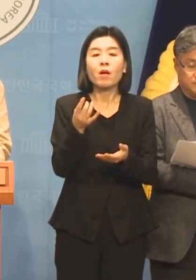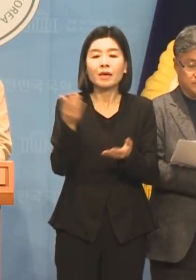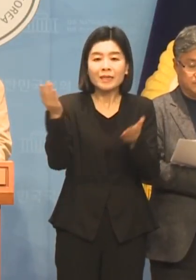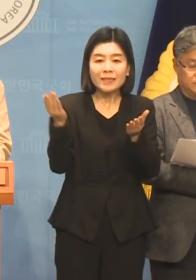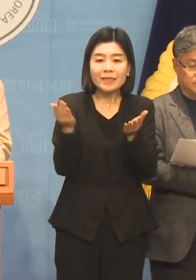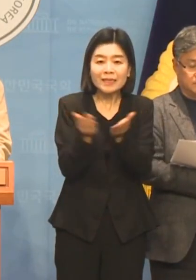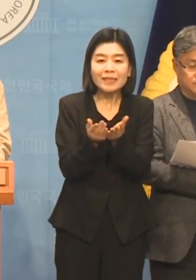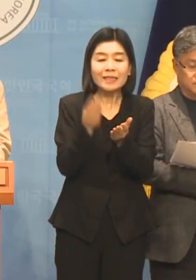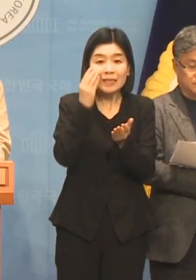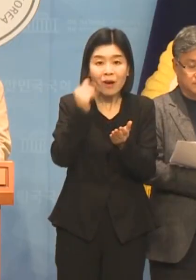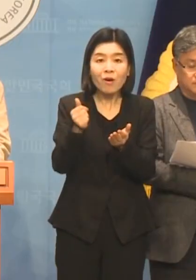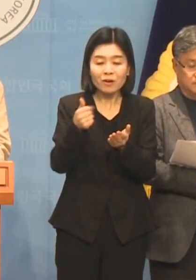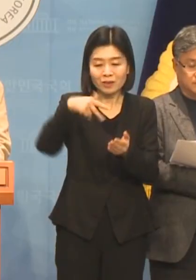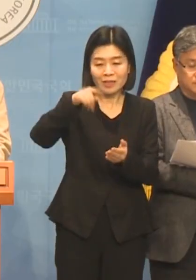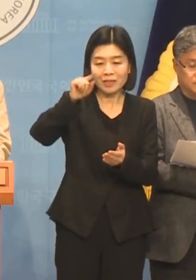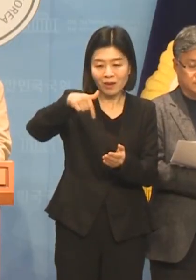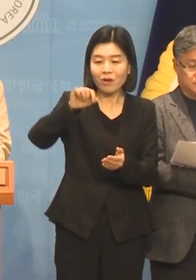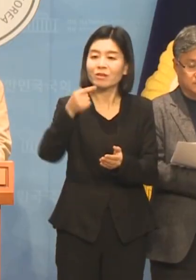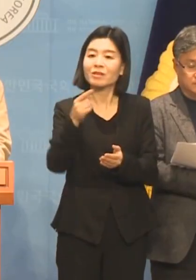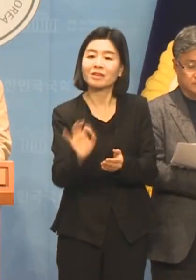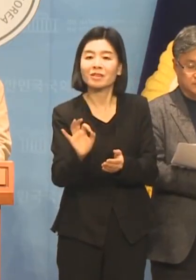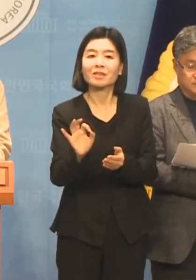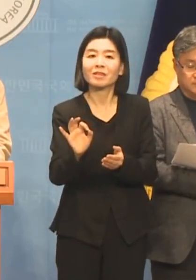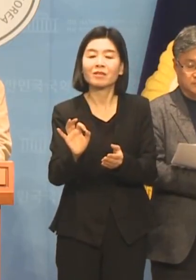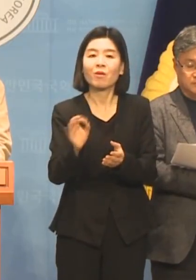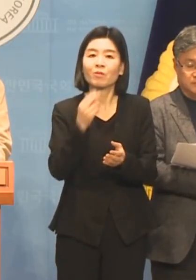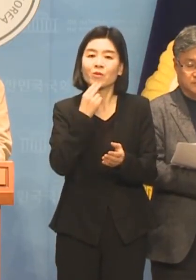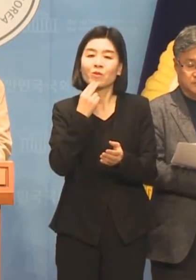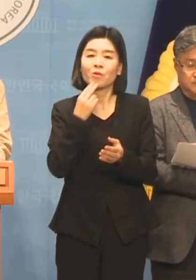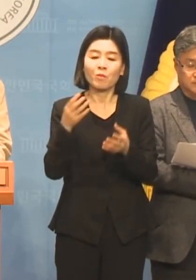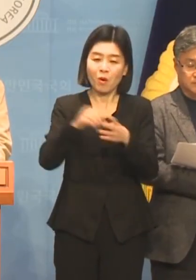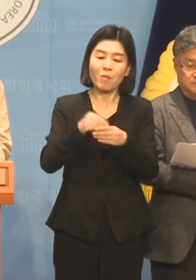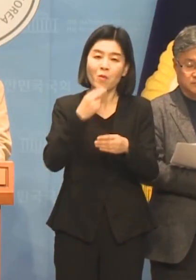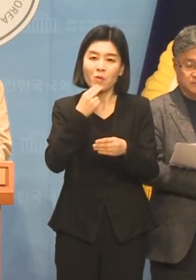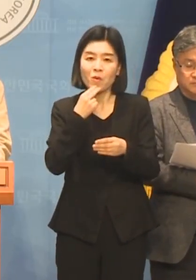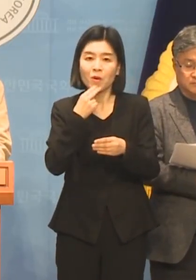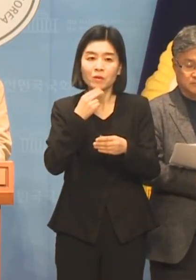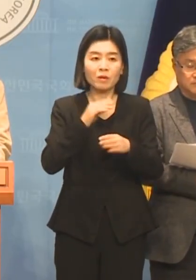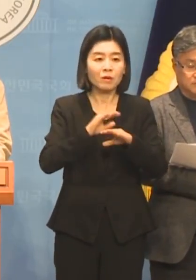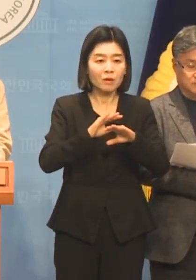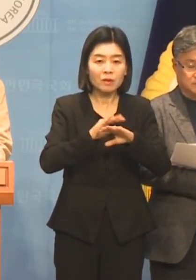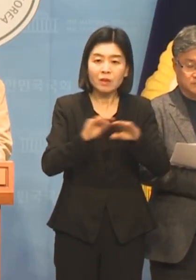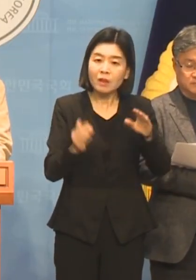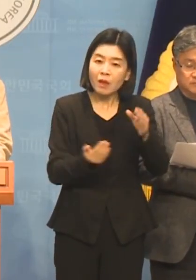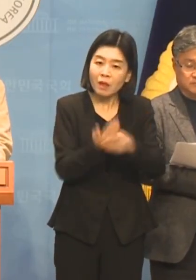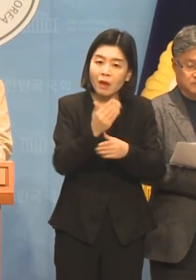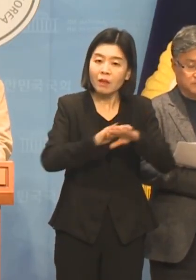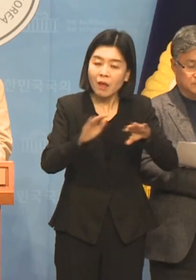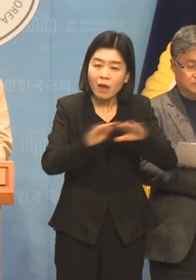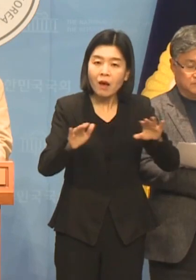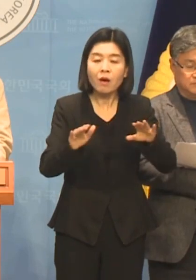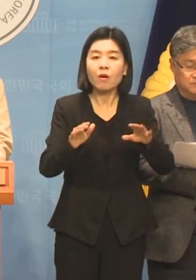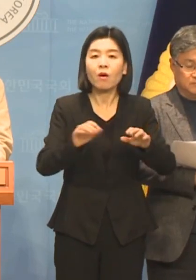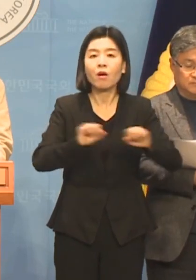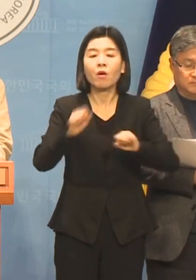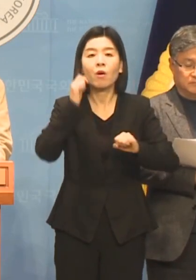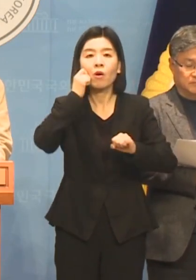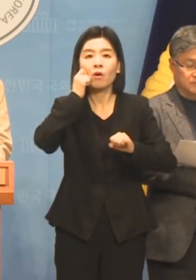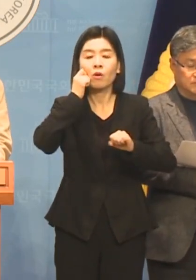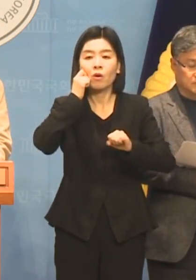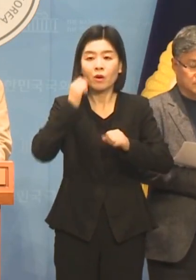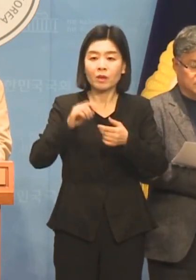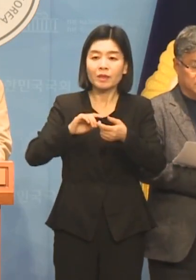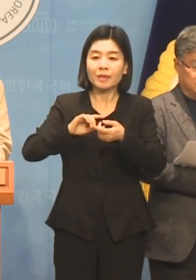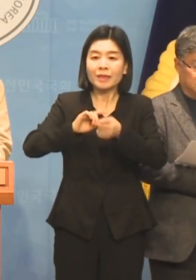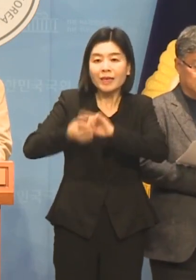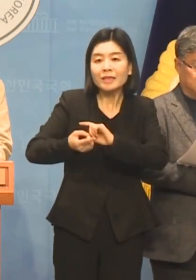포함되어 있지 않아 재난 대응에 활용하기 어렵습니다. 기금 용도를 조정하거나 별도 적응 기금을 마련하는 등의